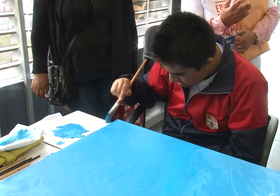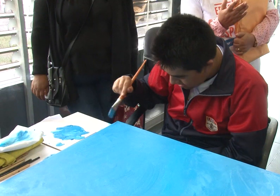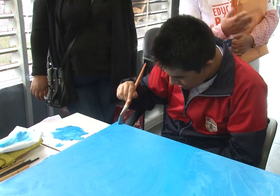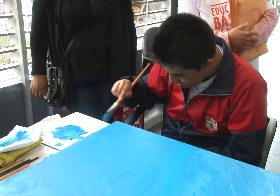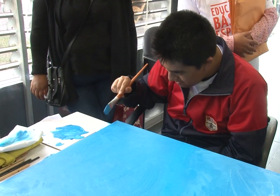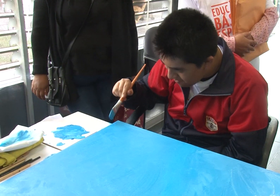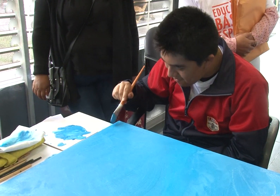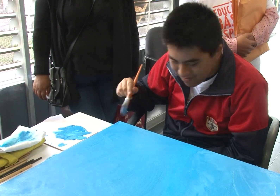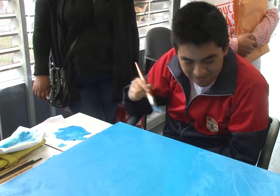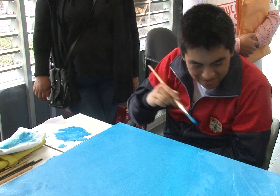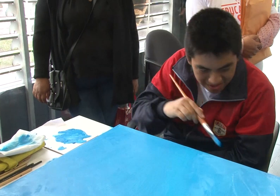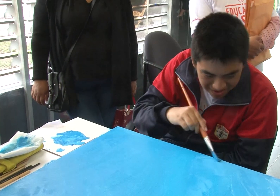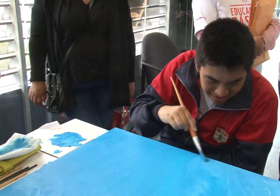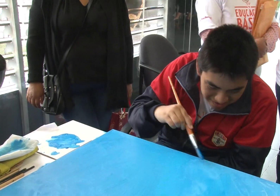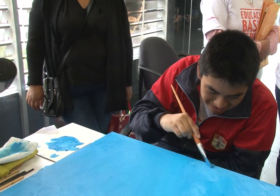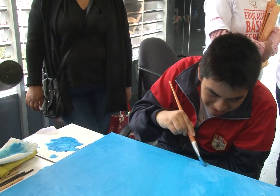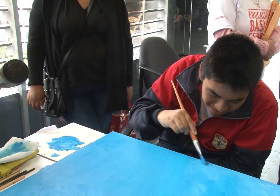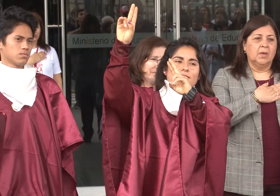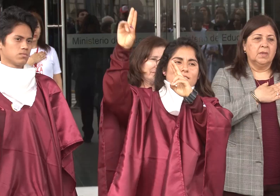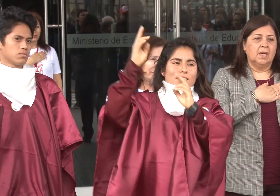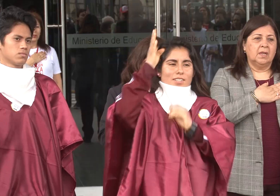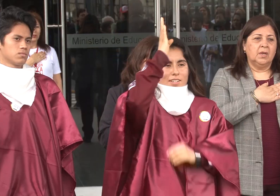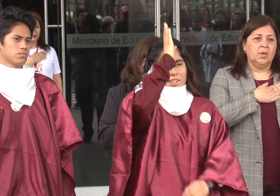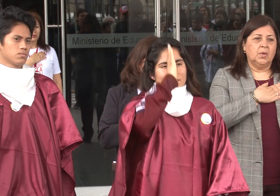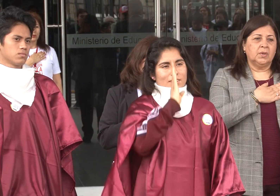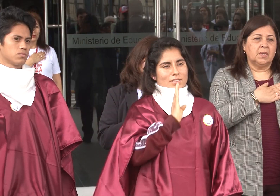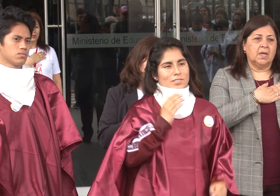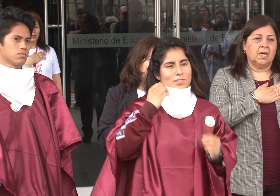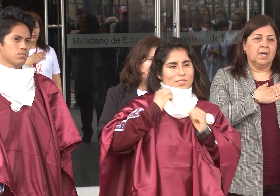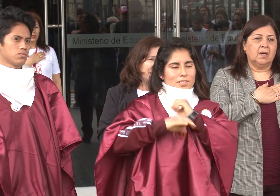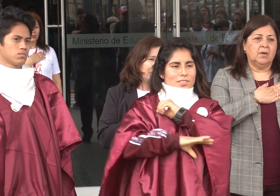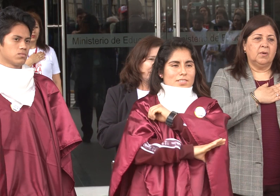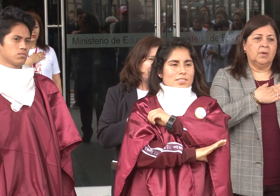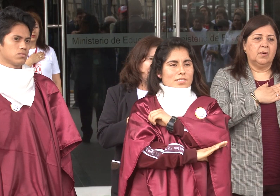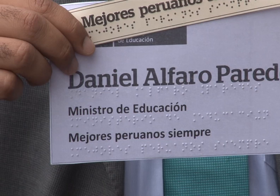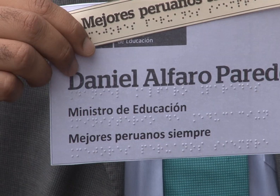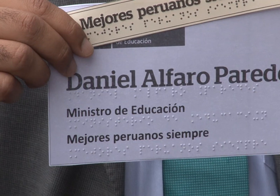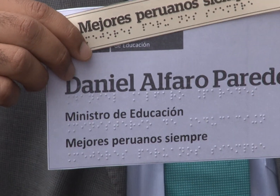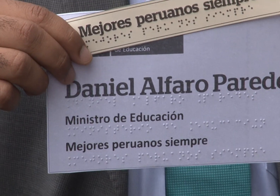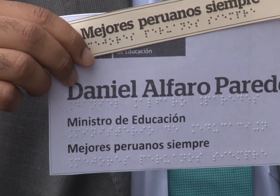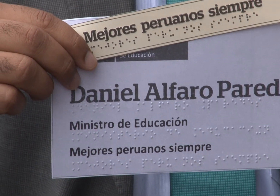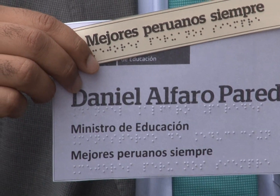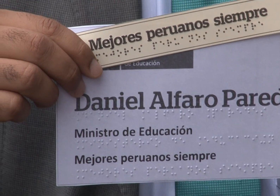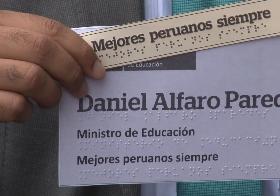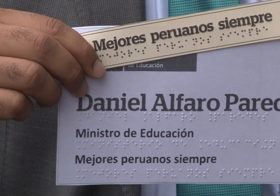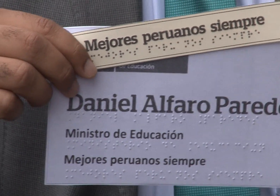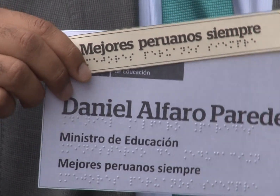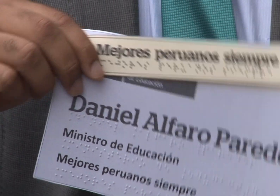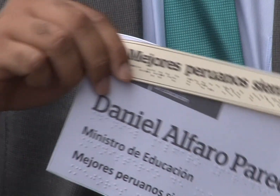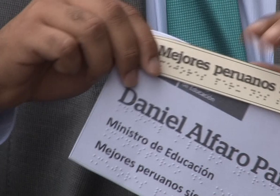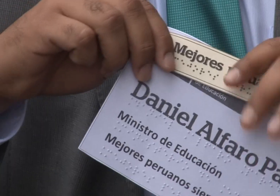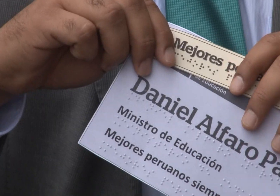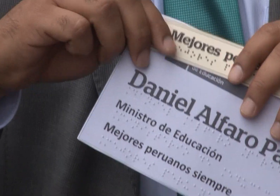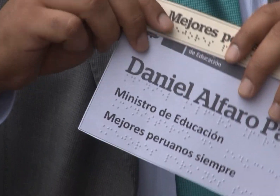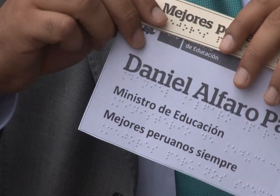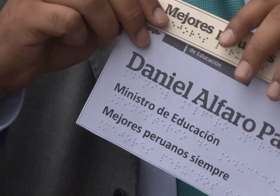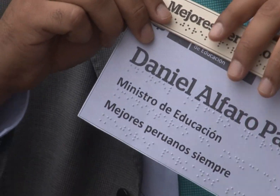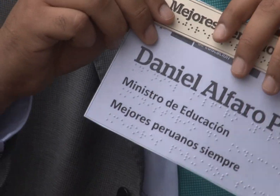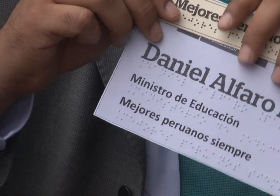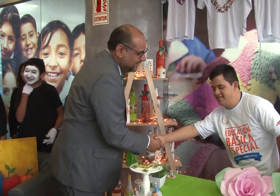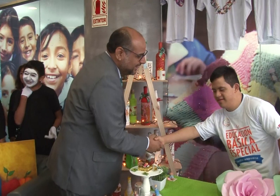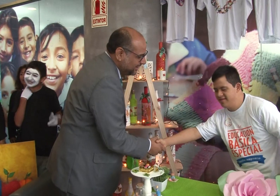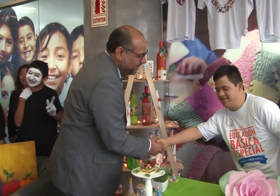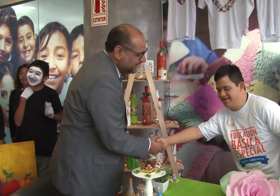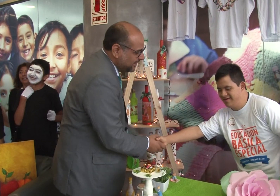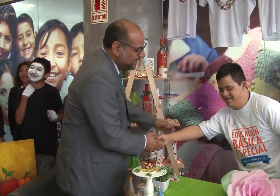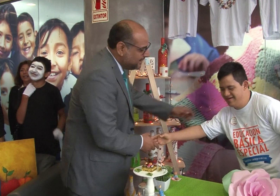y mejoran por ellos mismos. Todos los días hacen doble esfuerzo para ser mejores peruanos siempre. Gracias por